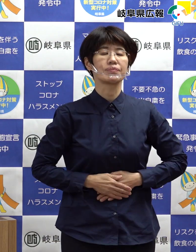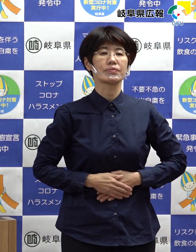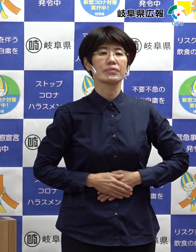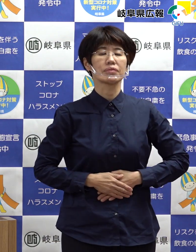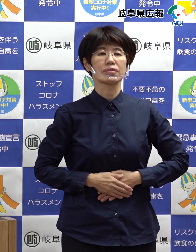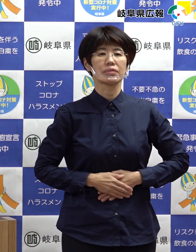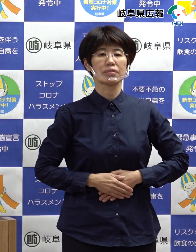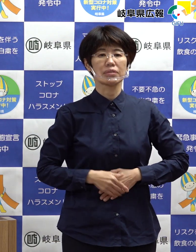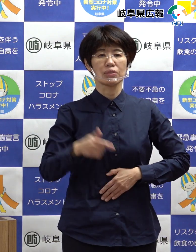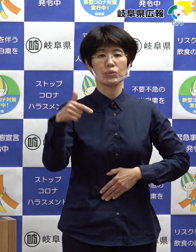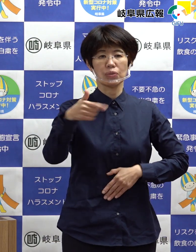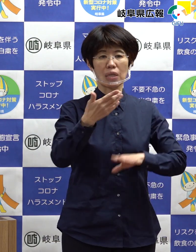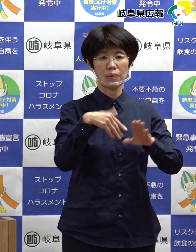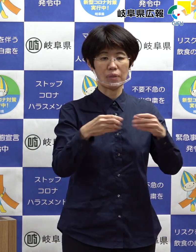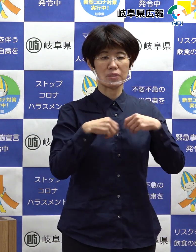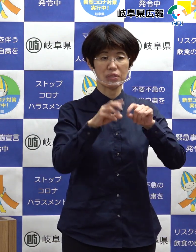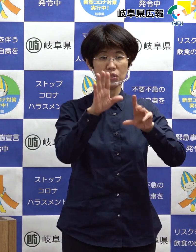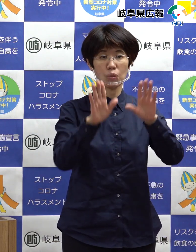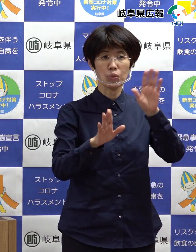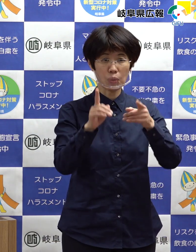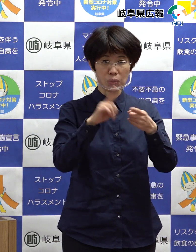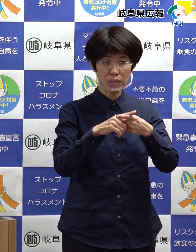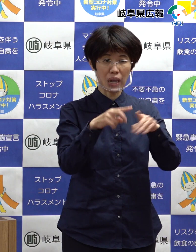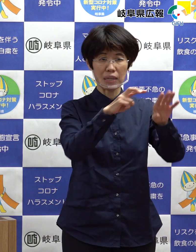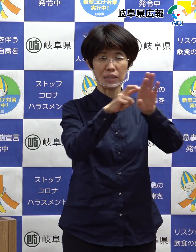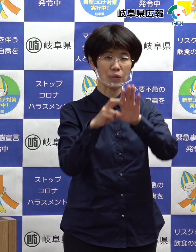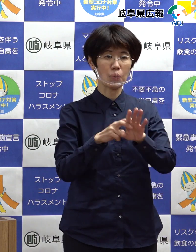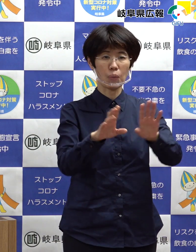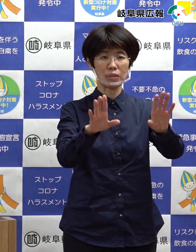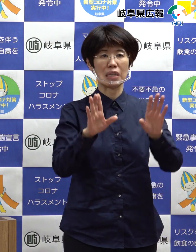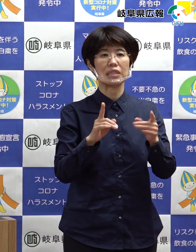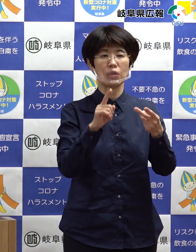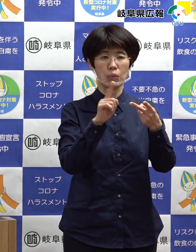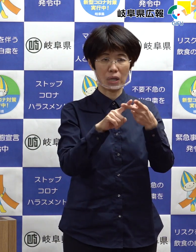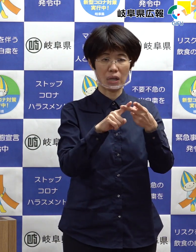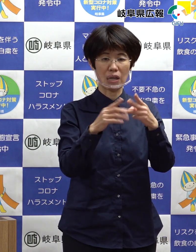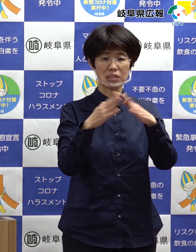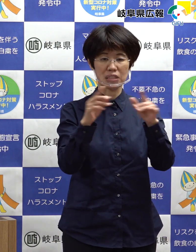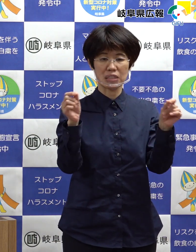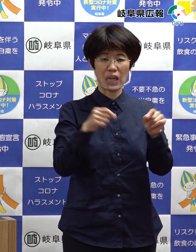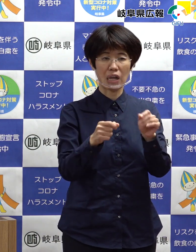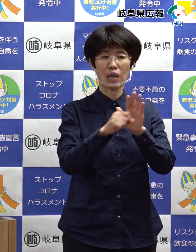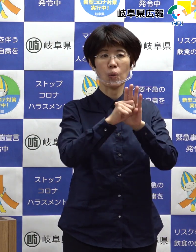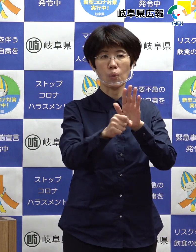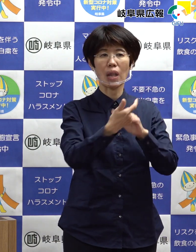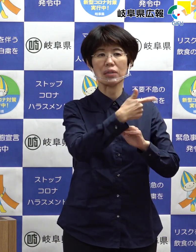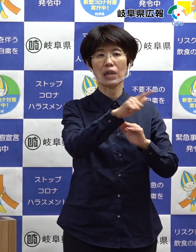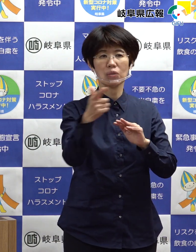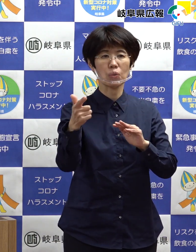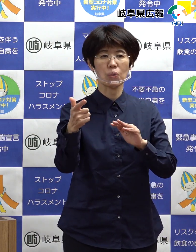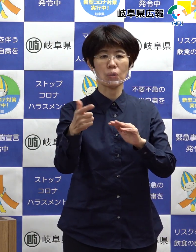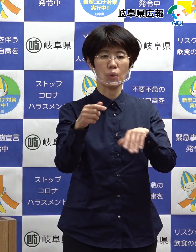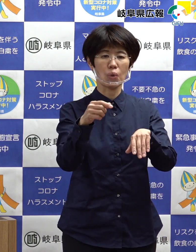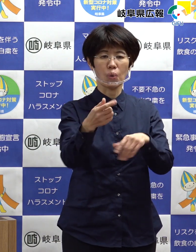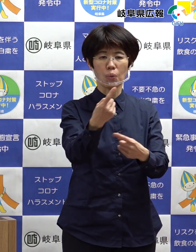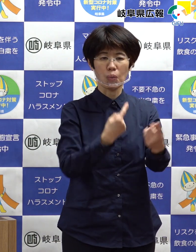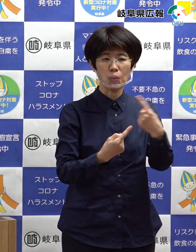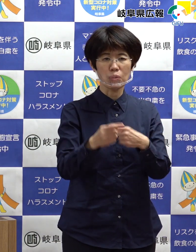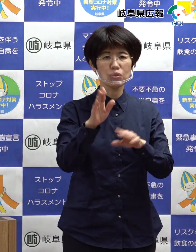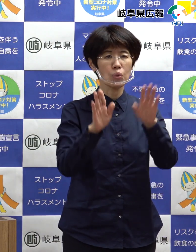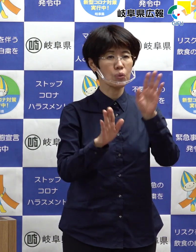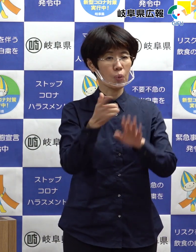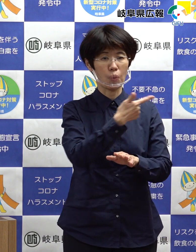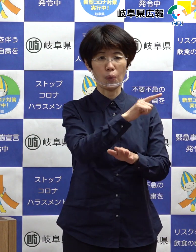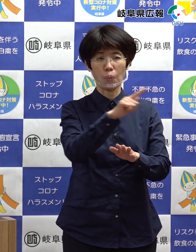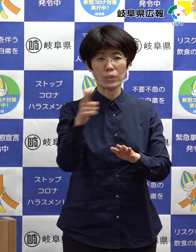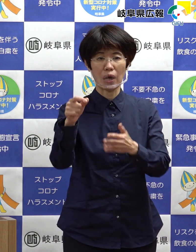各府県から、まあ、感染状況とか医療提供体制とか時短の効果とか、まあ、そういった、あるいは人手の状況とか、そんな話をそれ